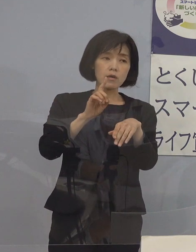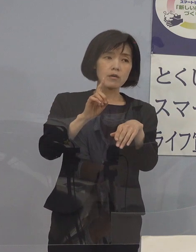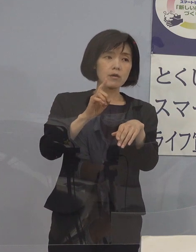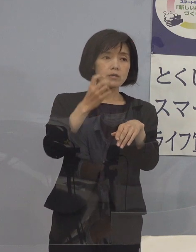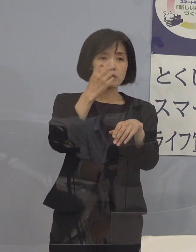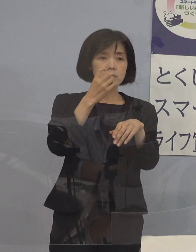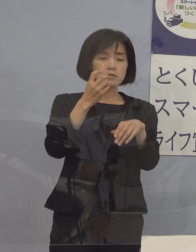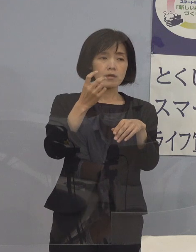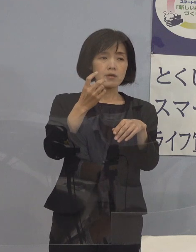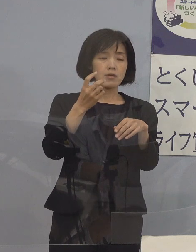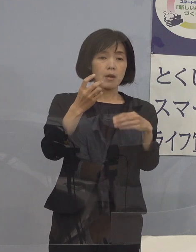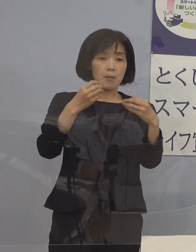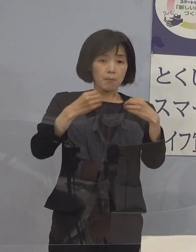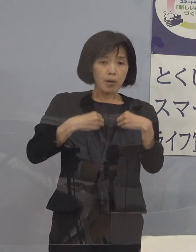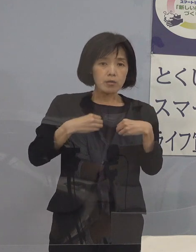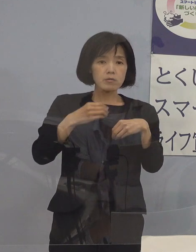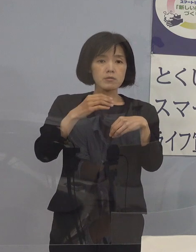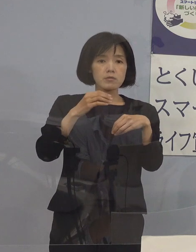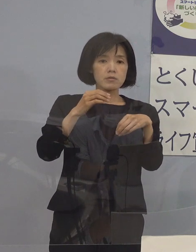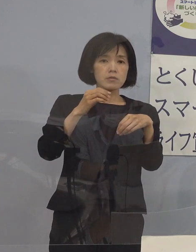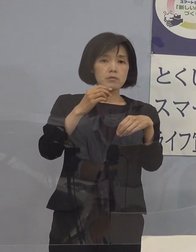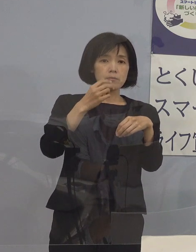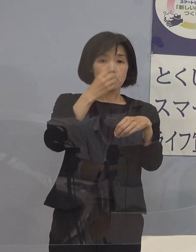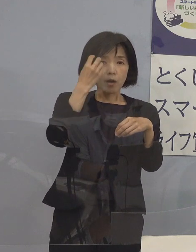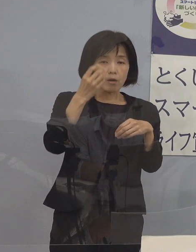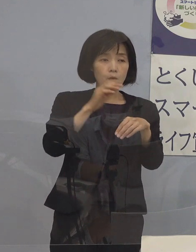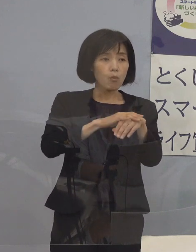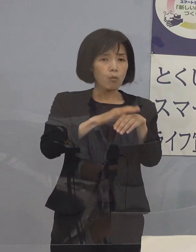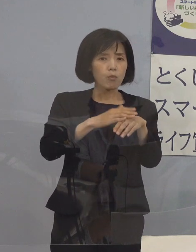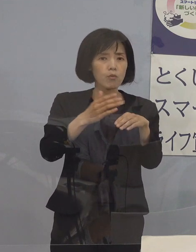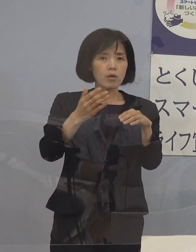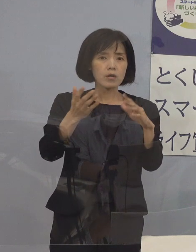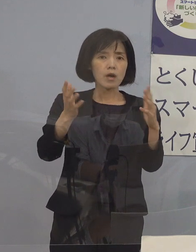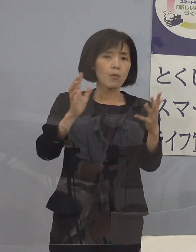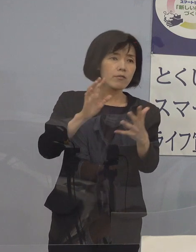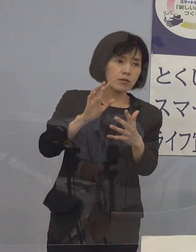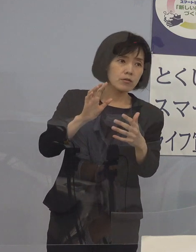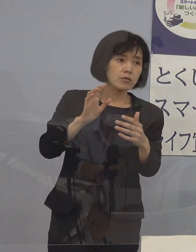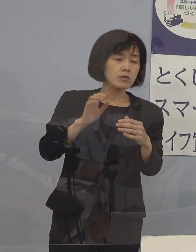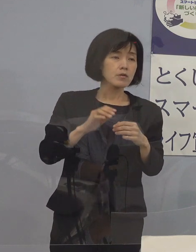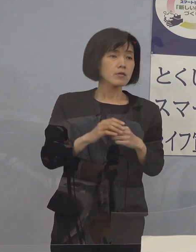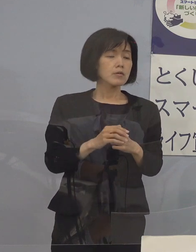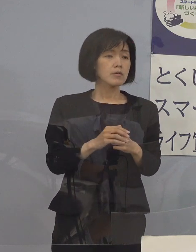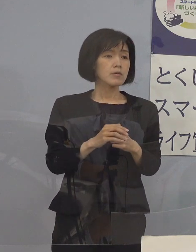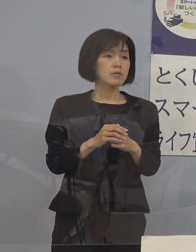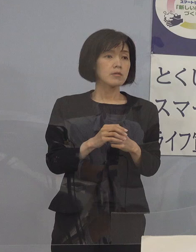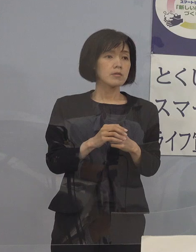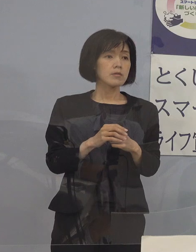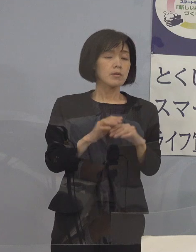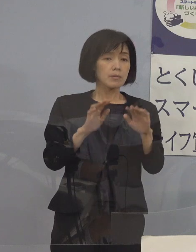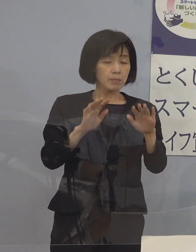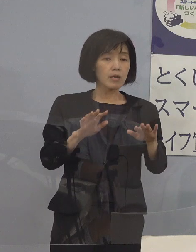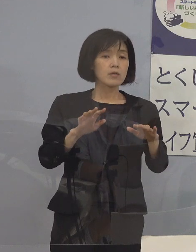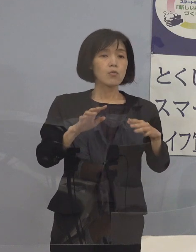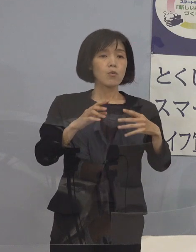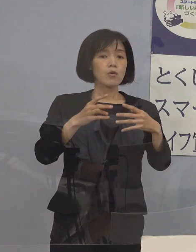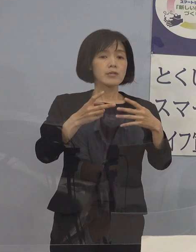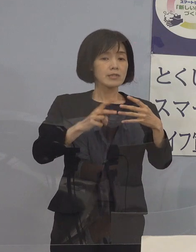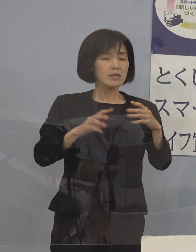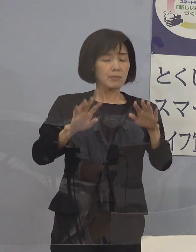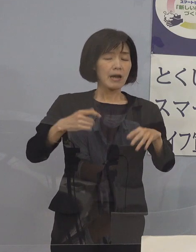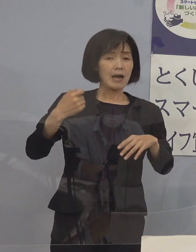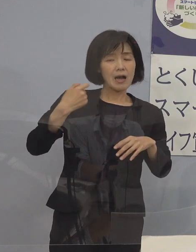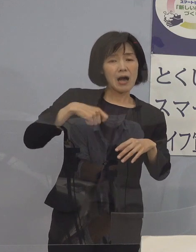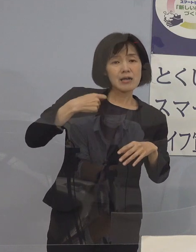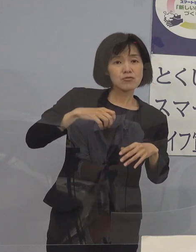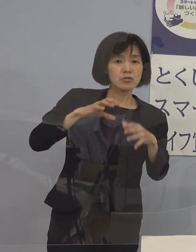ふうに考えてらっしゃ るというのは、ここはもう一つ、季節的なものも関係してくるというのは、熱中症です。つまり熱